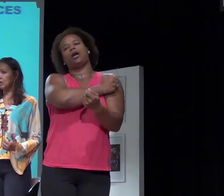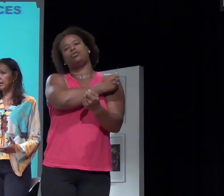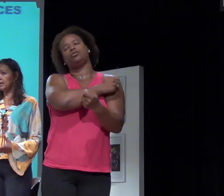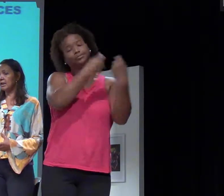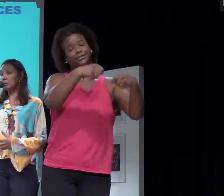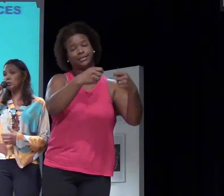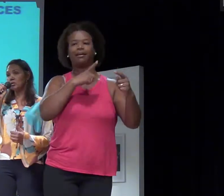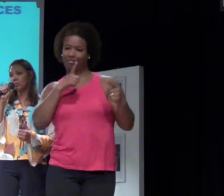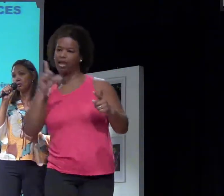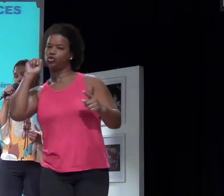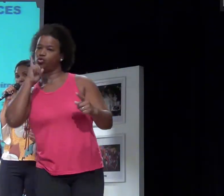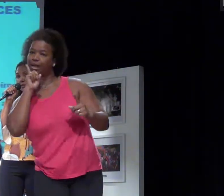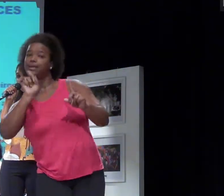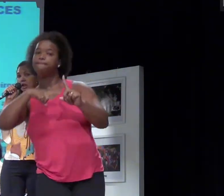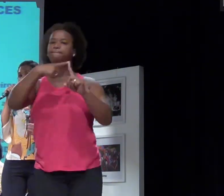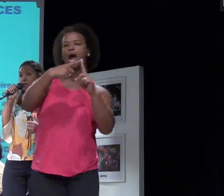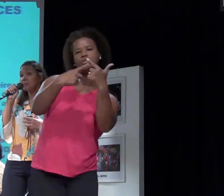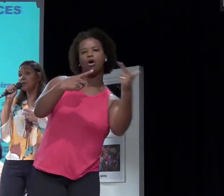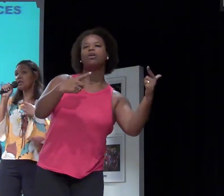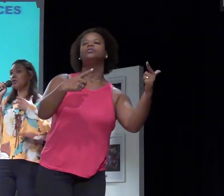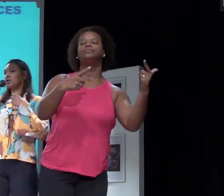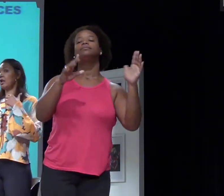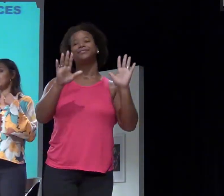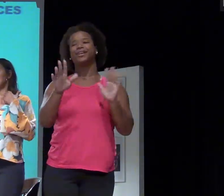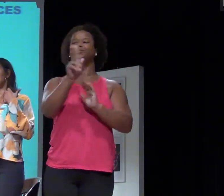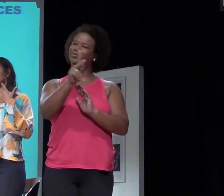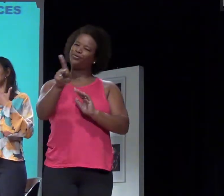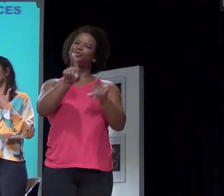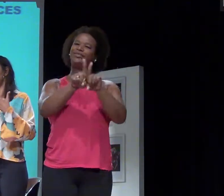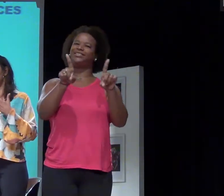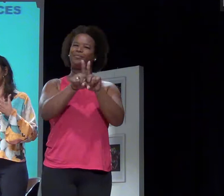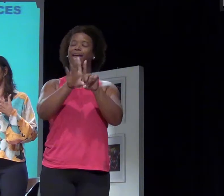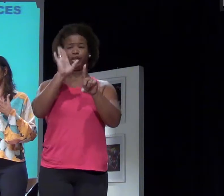da surdez, têm muitos comprometimentos. E os professores que já estão lá no